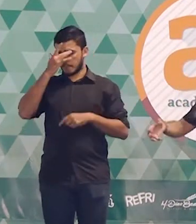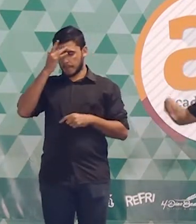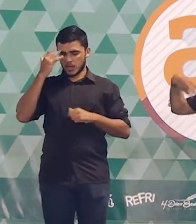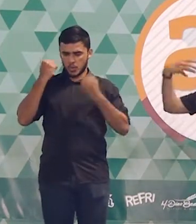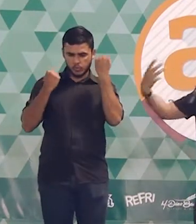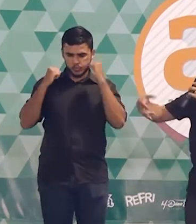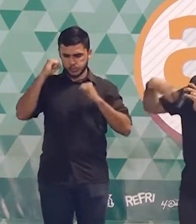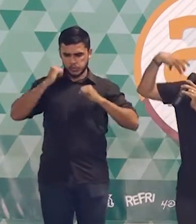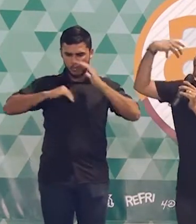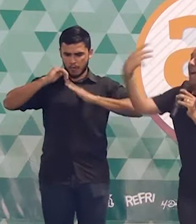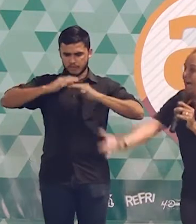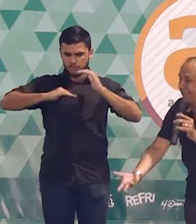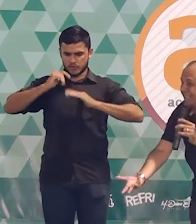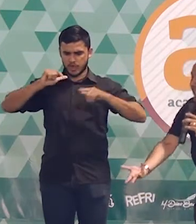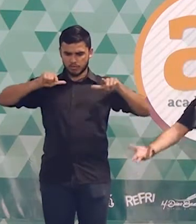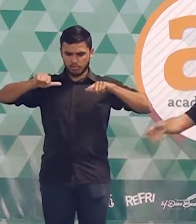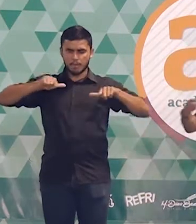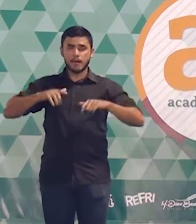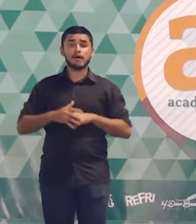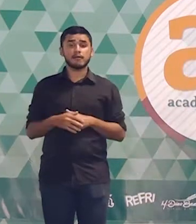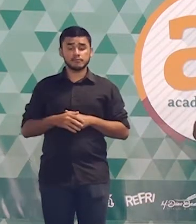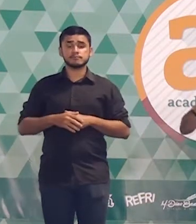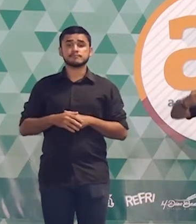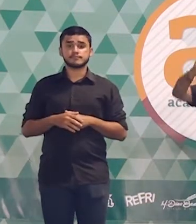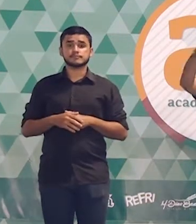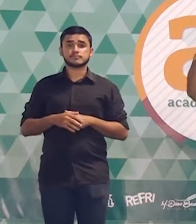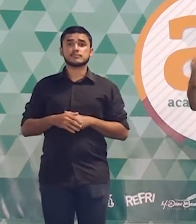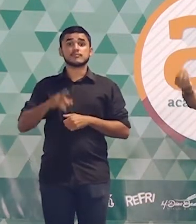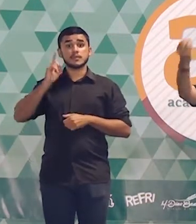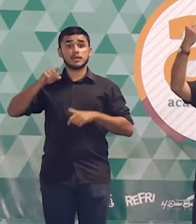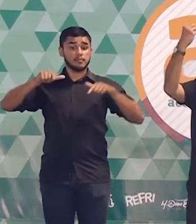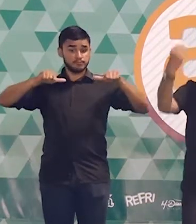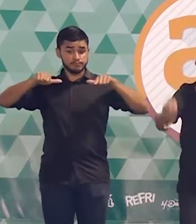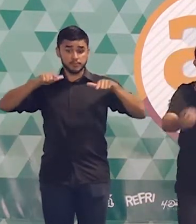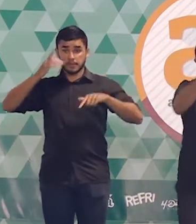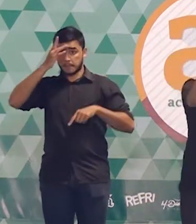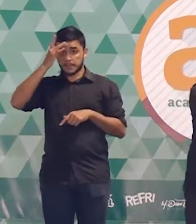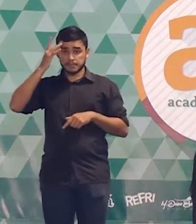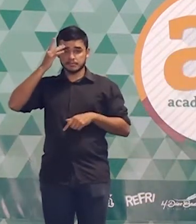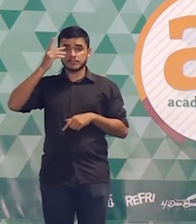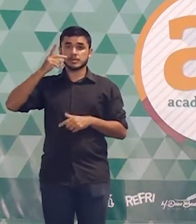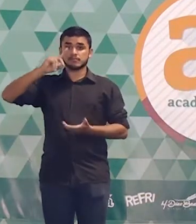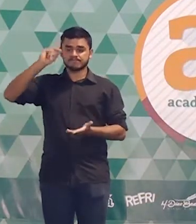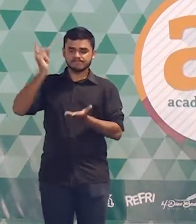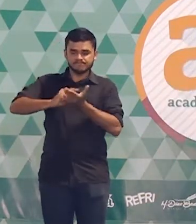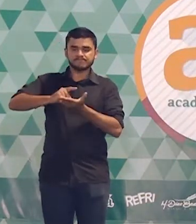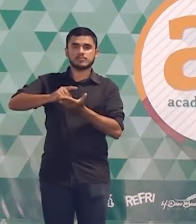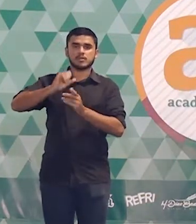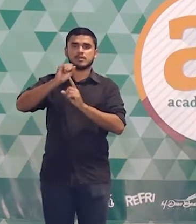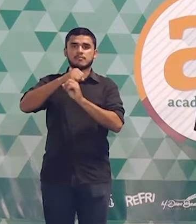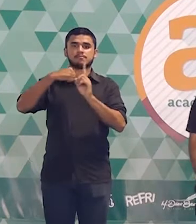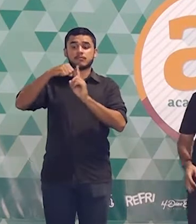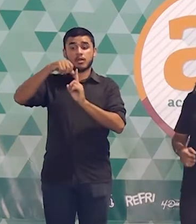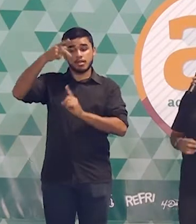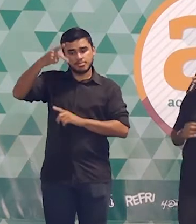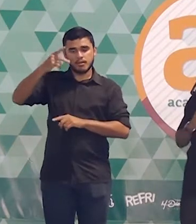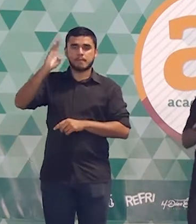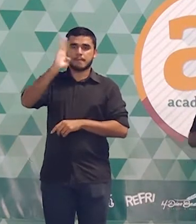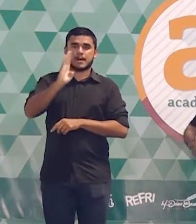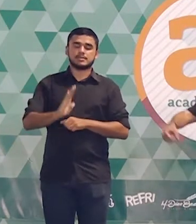operários amontoados nas fábricas, vão retratar uma realidade genuinamente